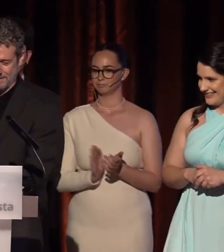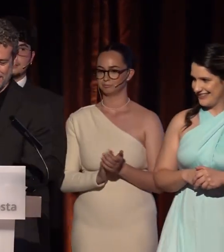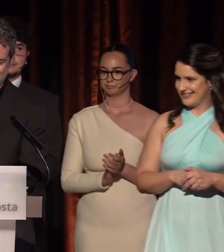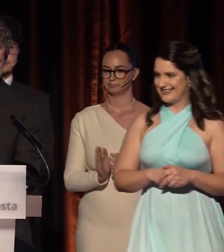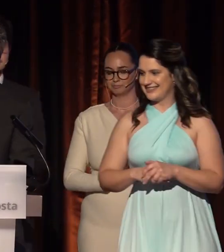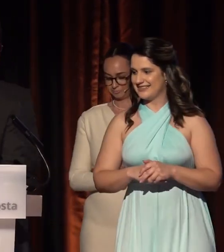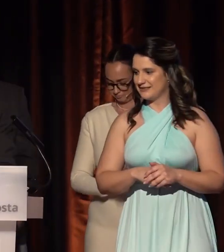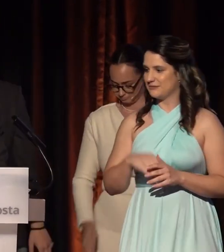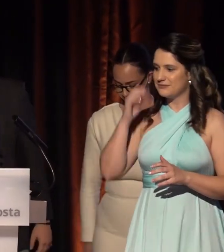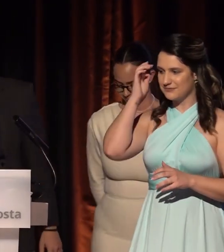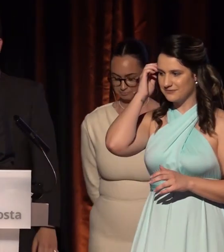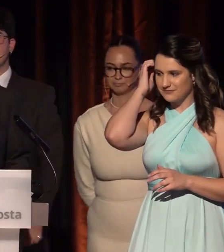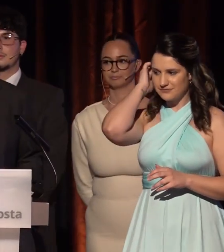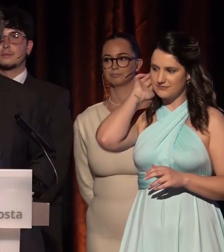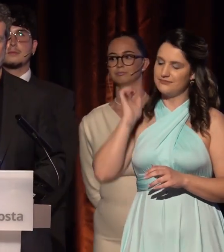Molt bé.